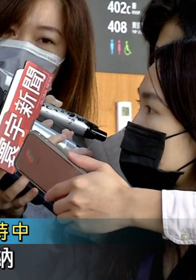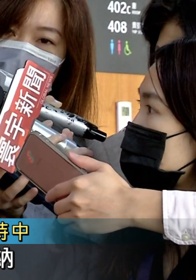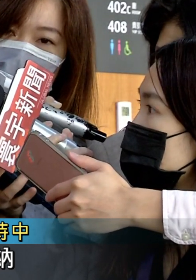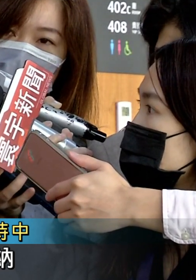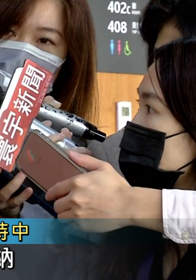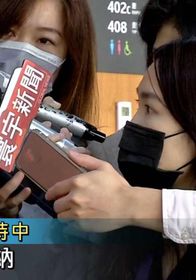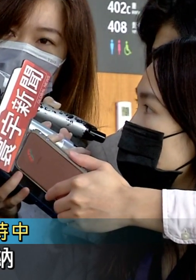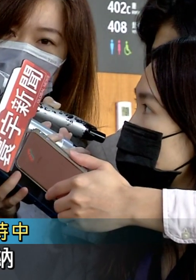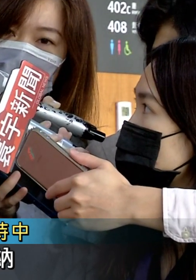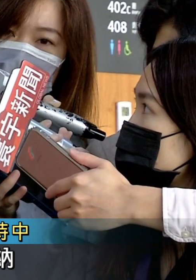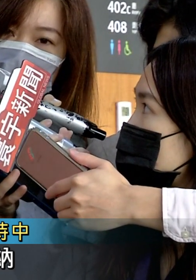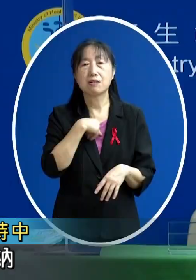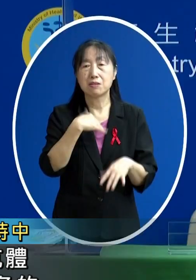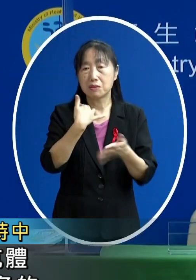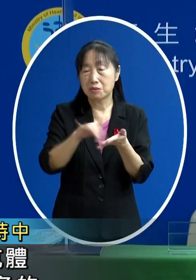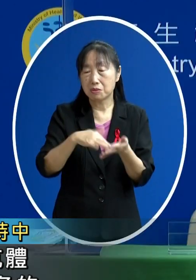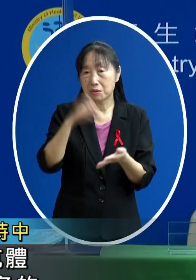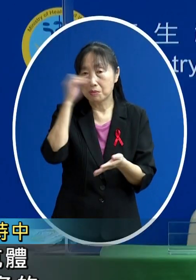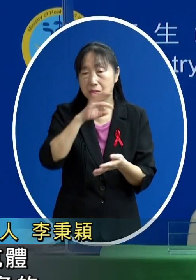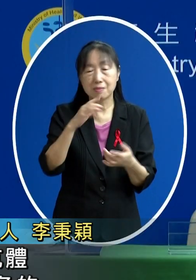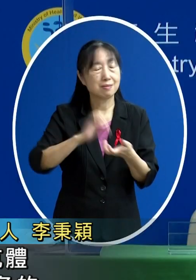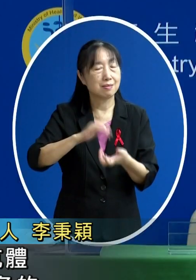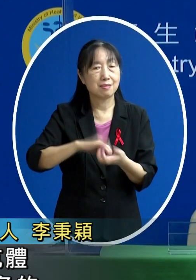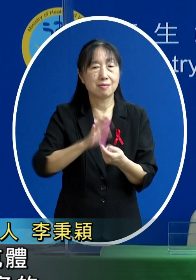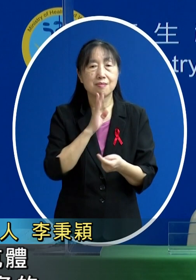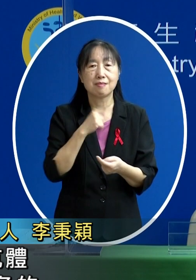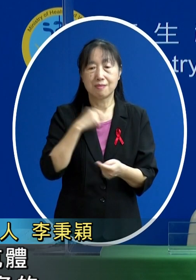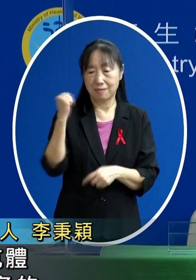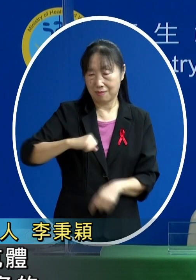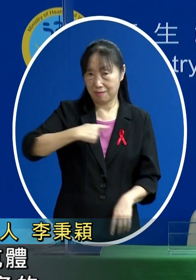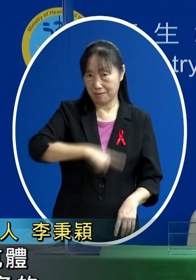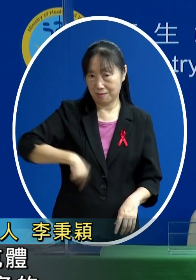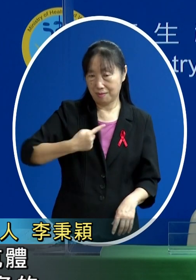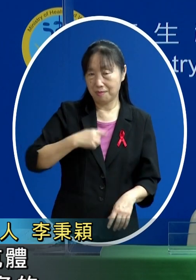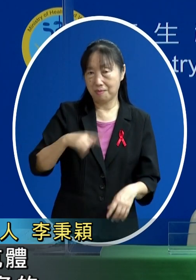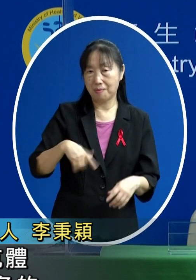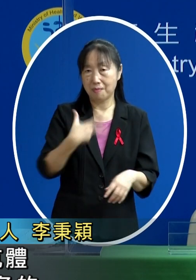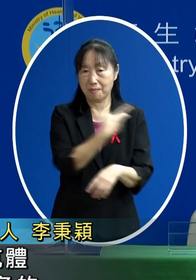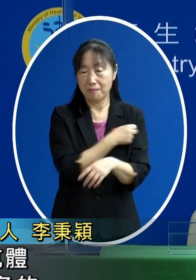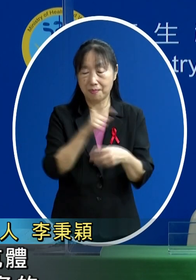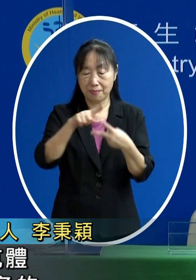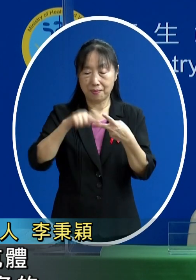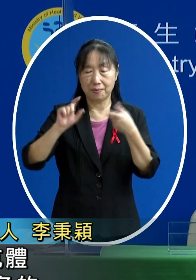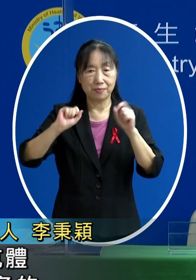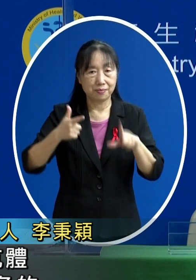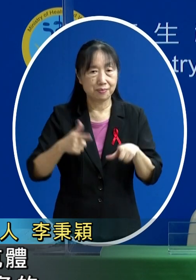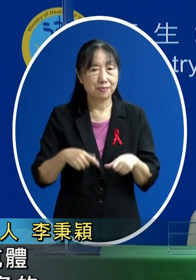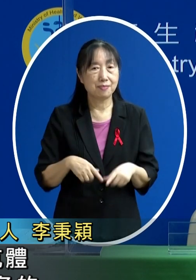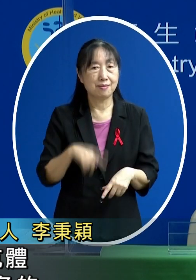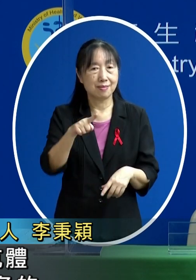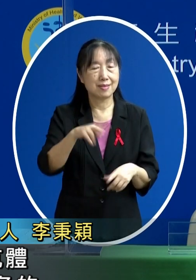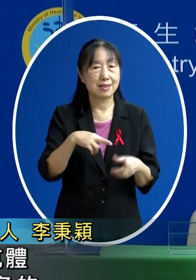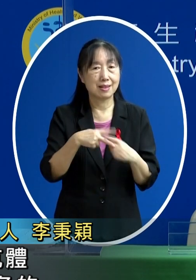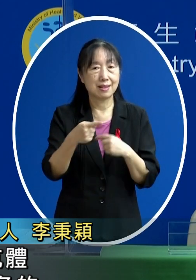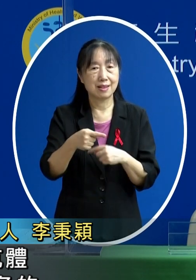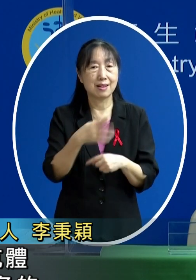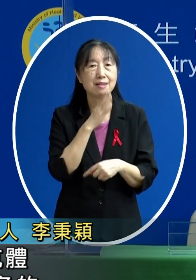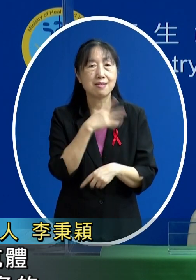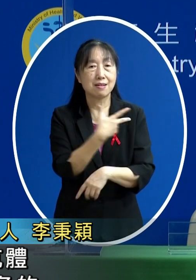打 AZ。 大部分的看起来就是混打的抗体跟那个打同一个疫苗的抗体是差不多的。如